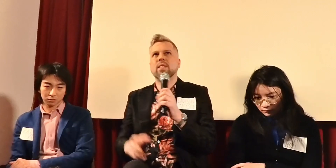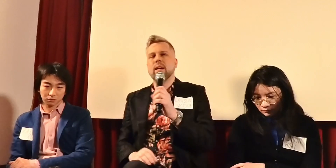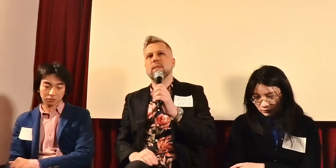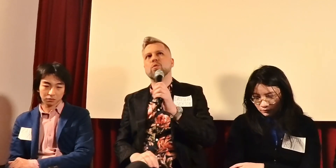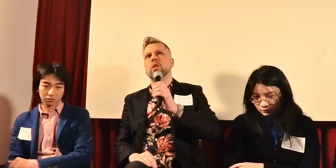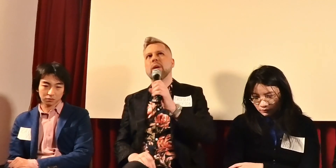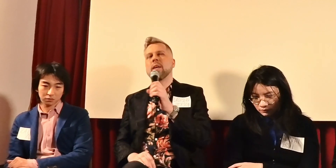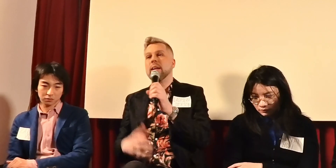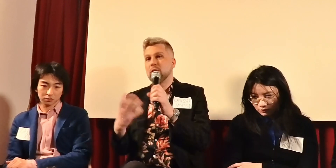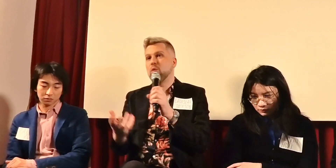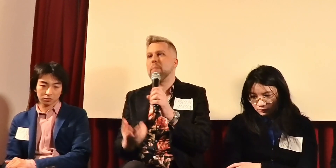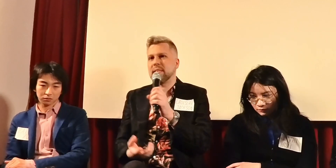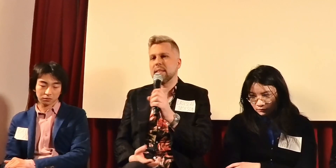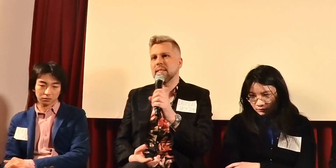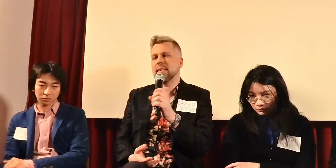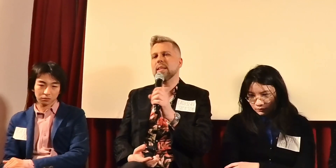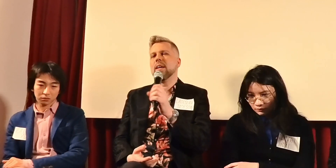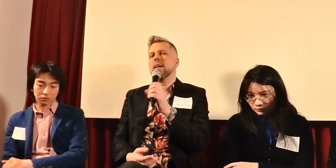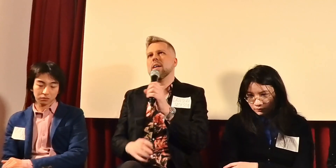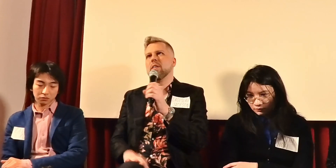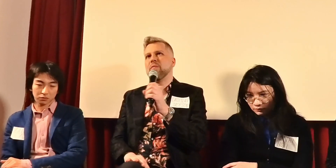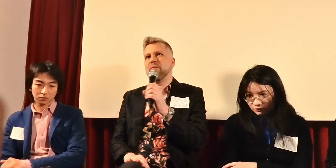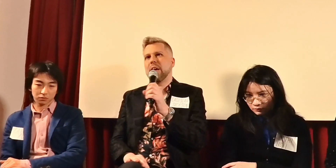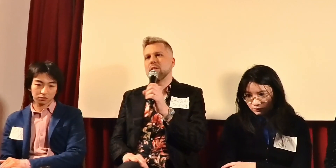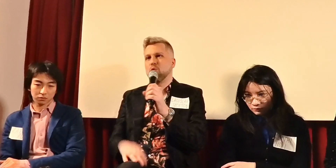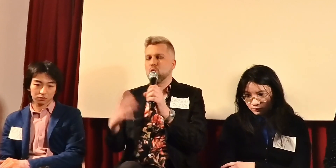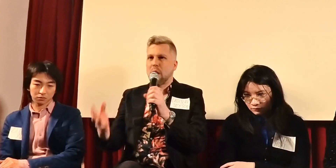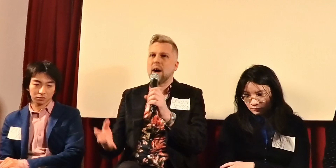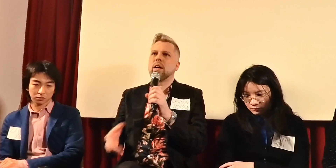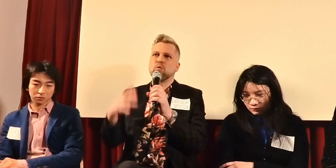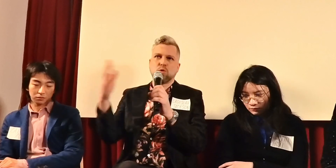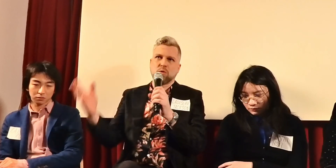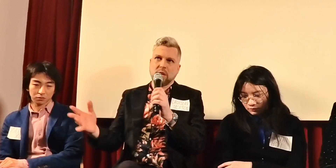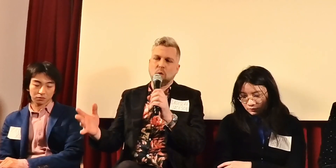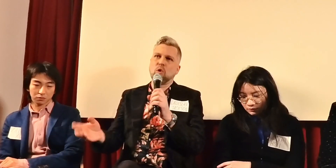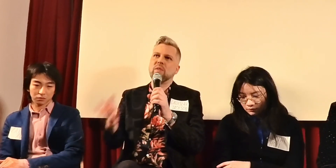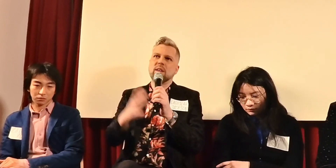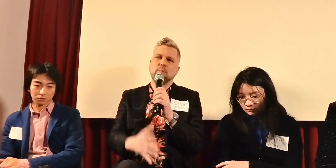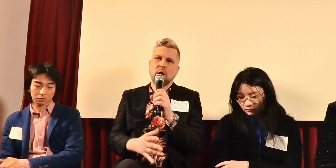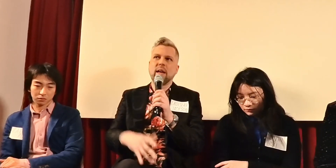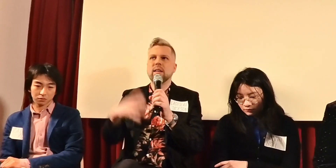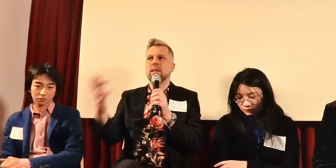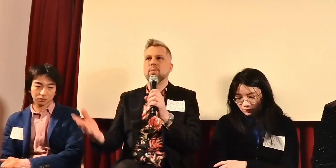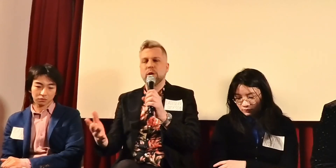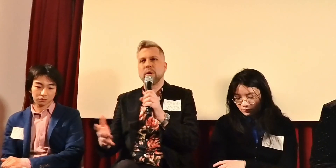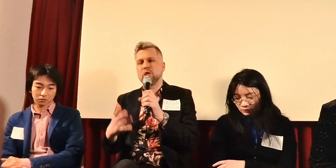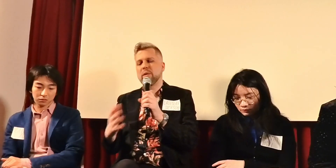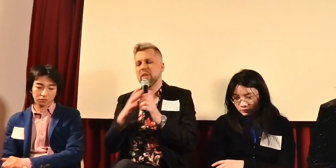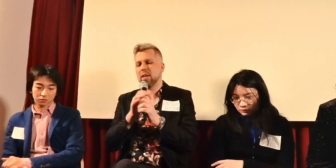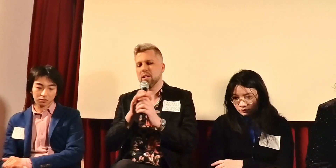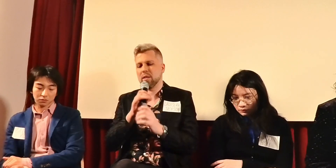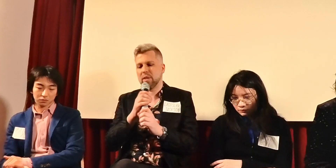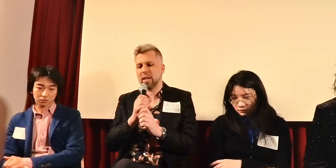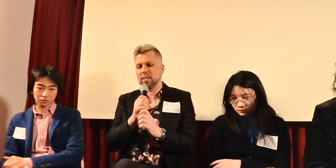minulosti a vlastně i samozřejmě hledat tu reprezentaci v těch strukturách, ať už v těch oborových nebo galerijních, nebo i pak